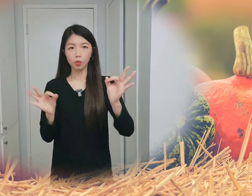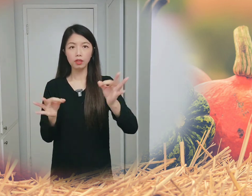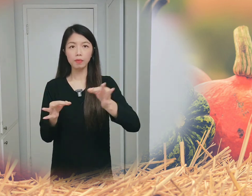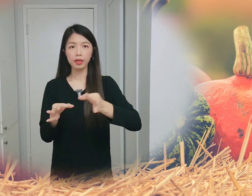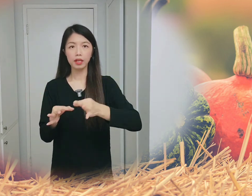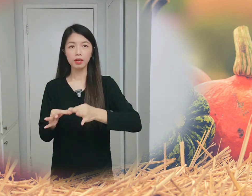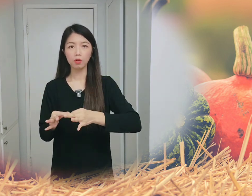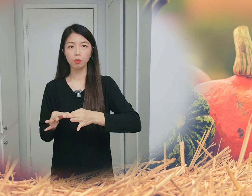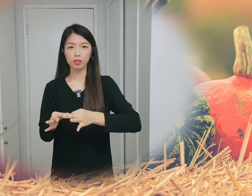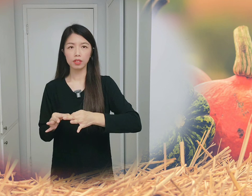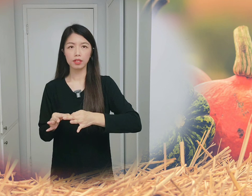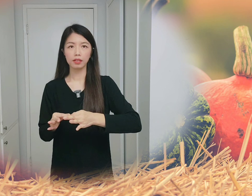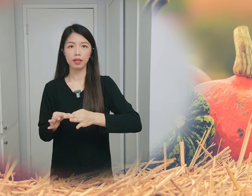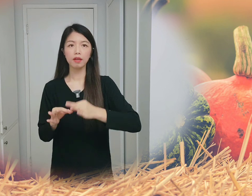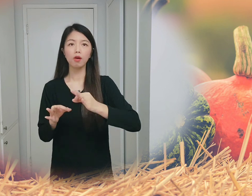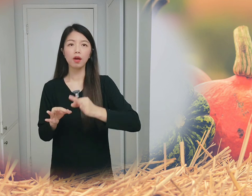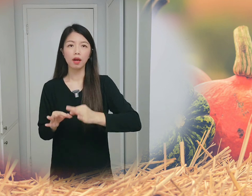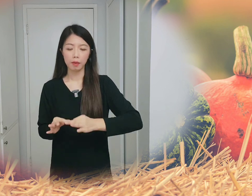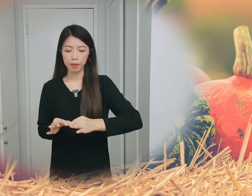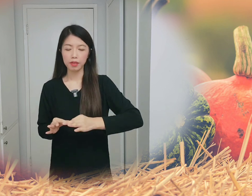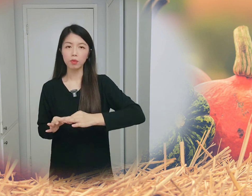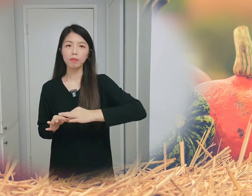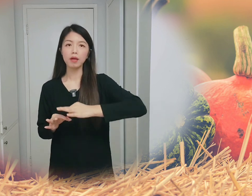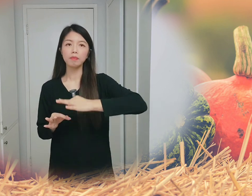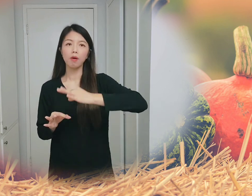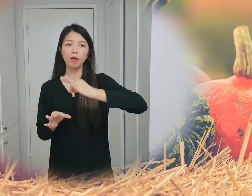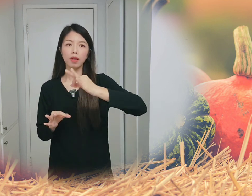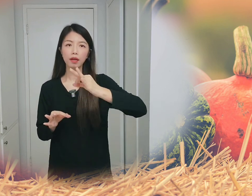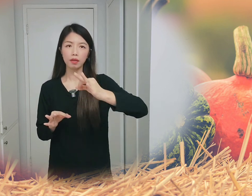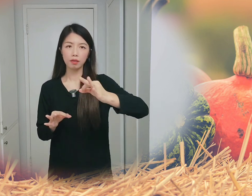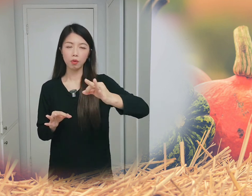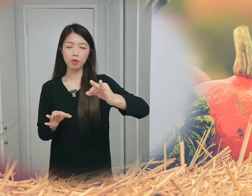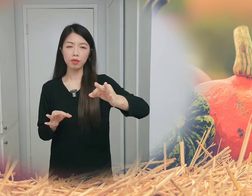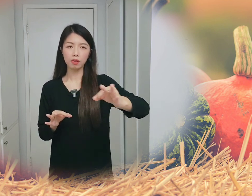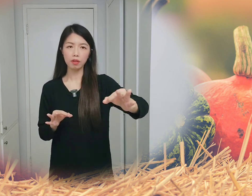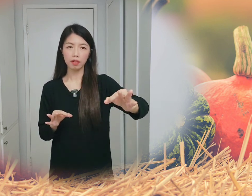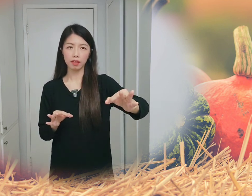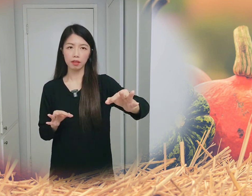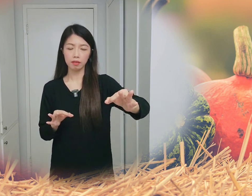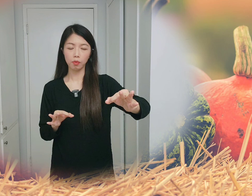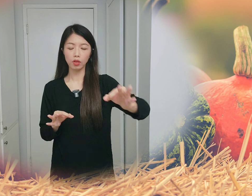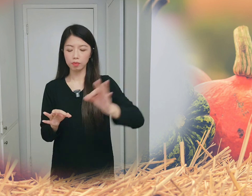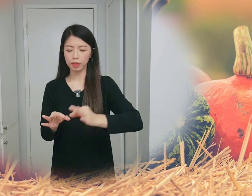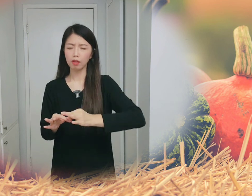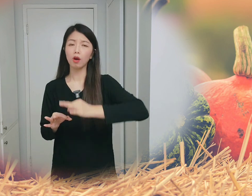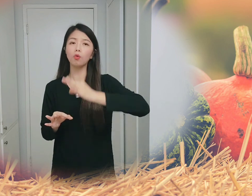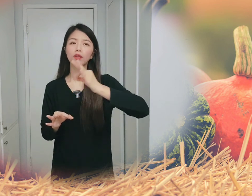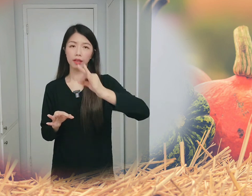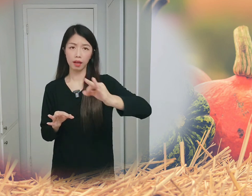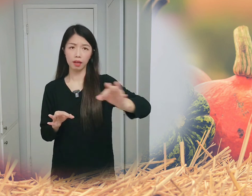이렇게 동그라미끼리 서로 붙이신 이 상태에서 앞에 있는 손만 멀리 포물선을 그리듯 보내주시면